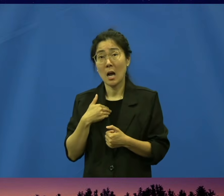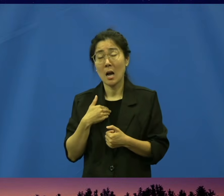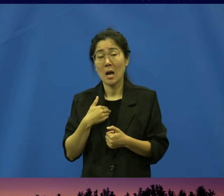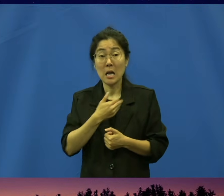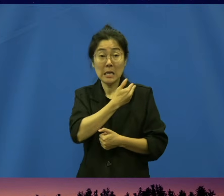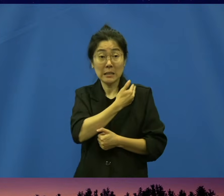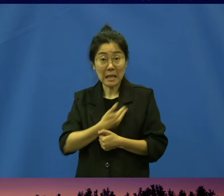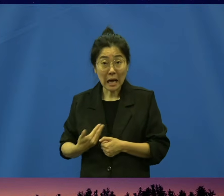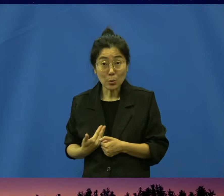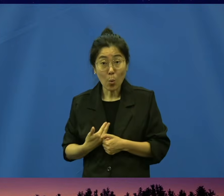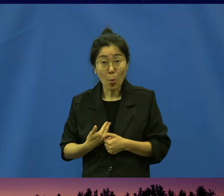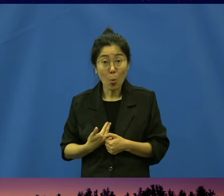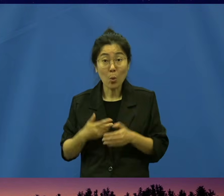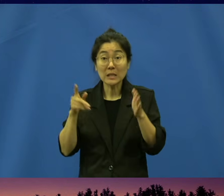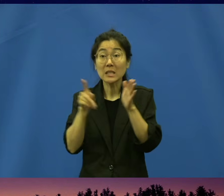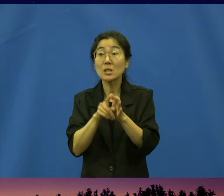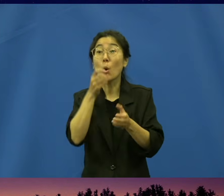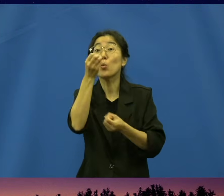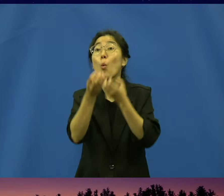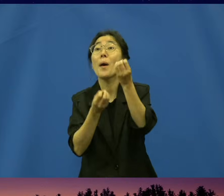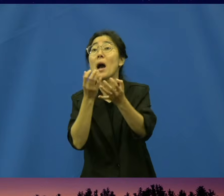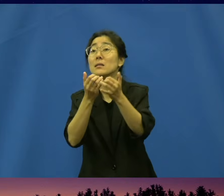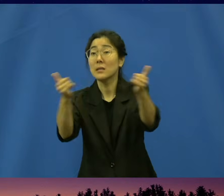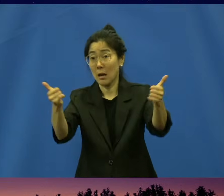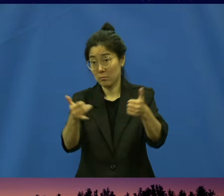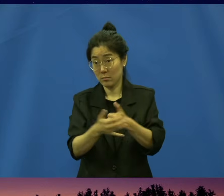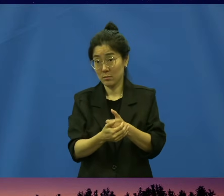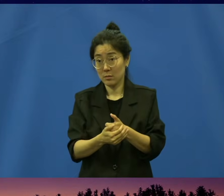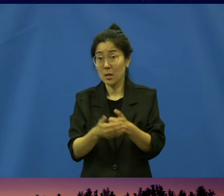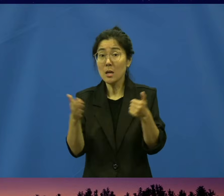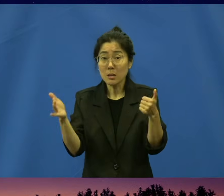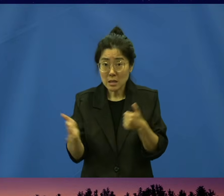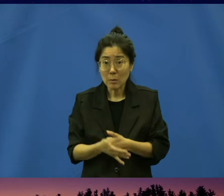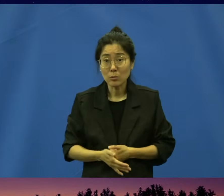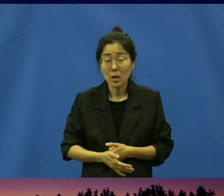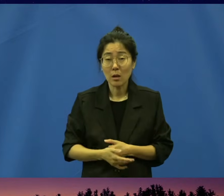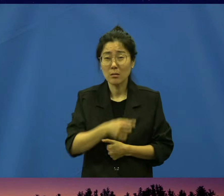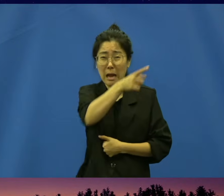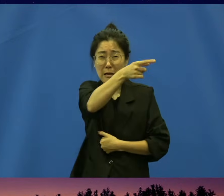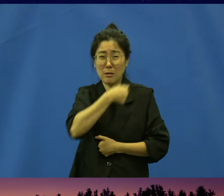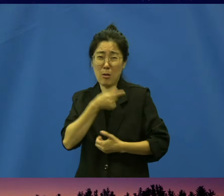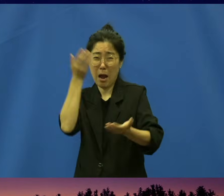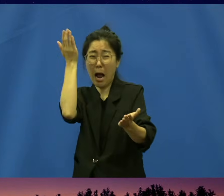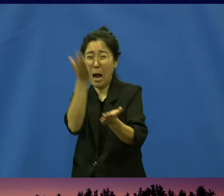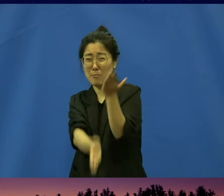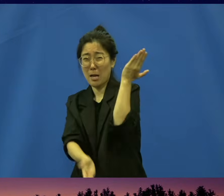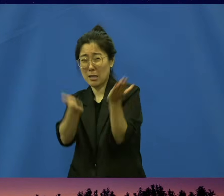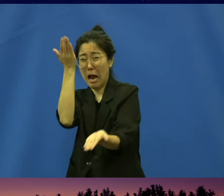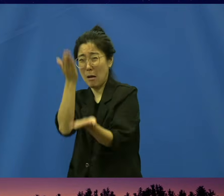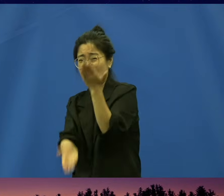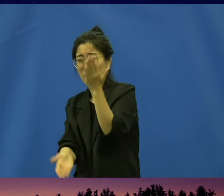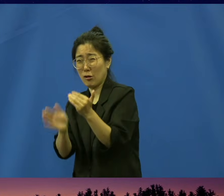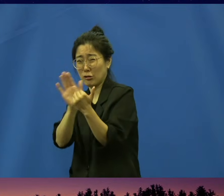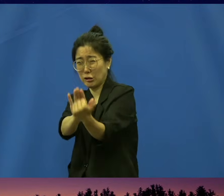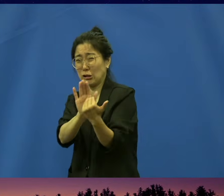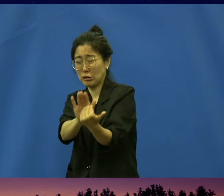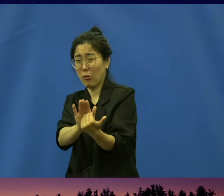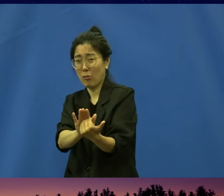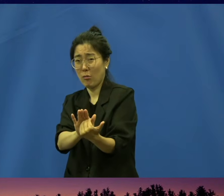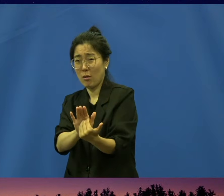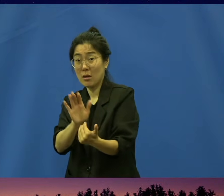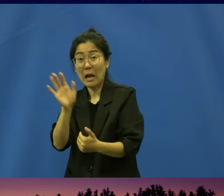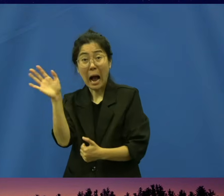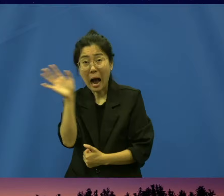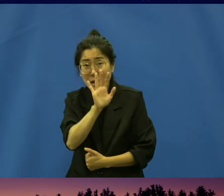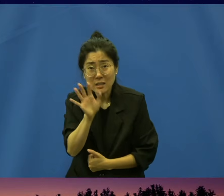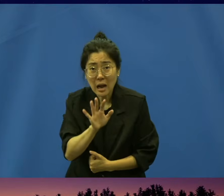고백하는 사람들이라면 어떤 사람들이 어느 교회든지 어떤 교단들인지 같이 하려고 하는